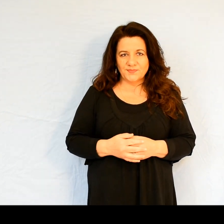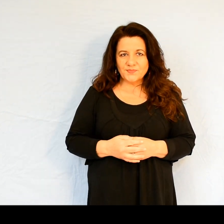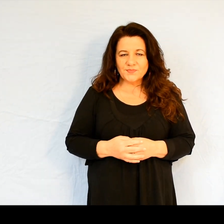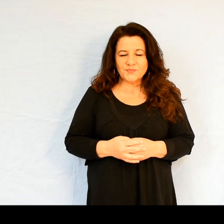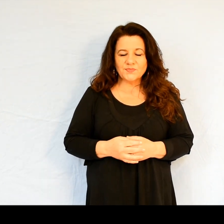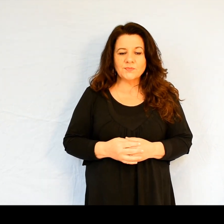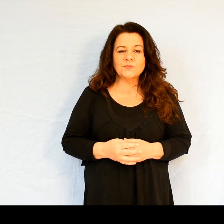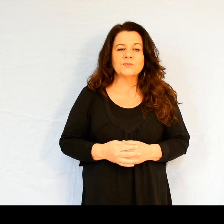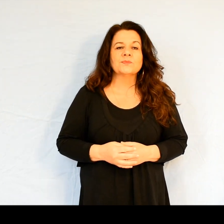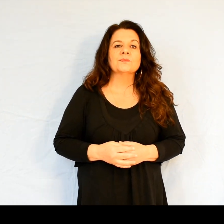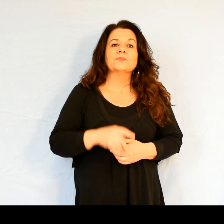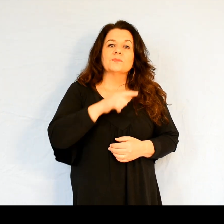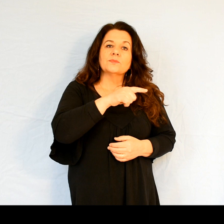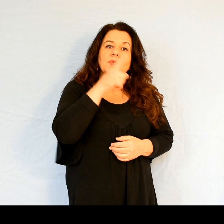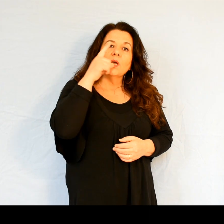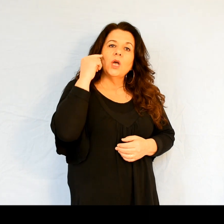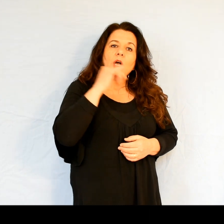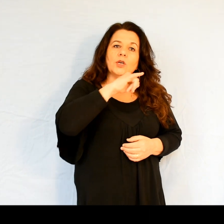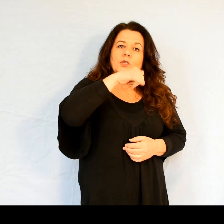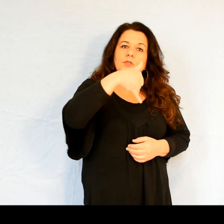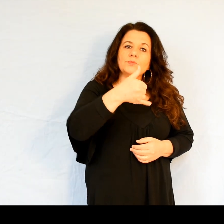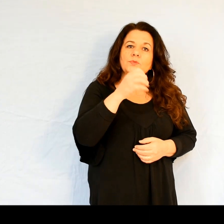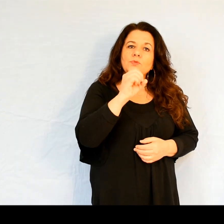La parole du Seigneur fut adressée de nouveau à Jonas.